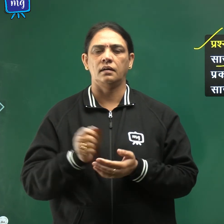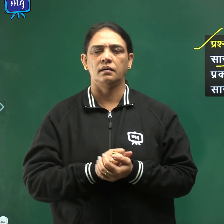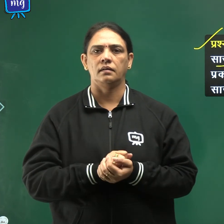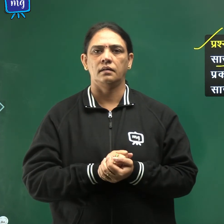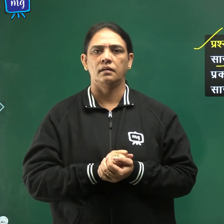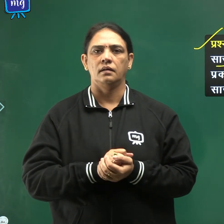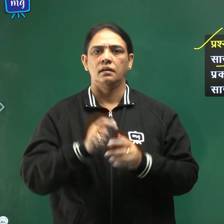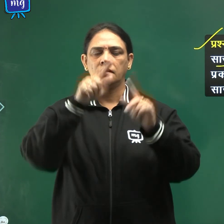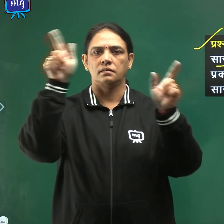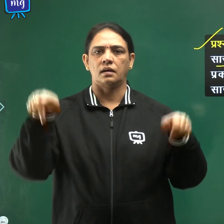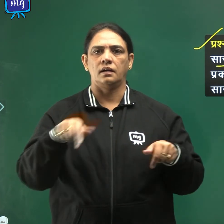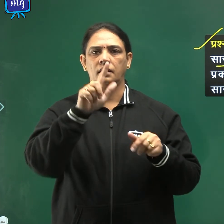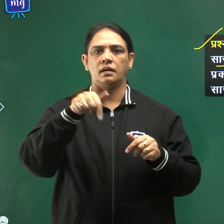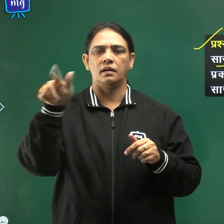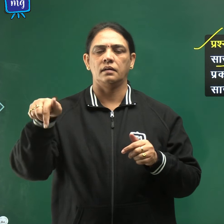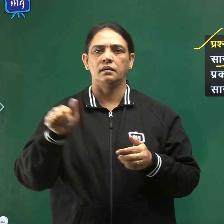सारणी की